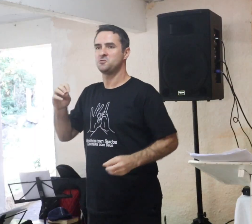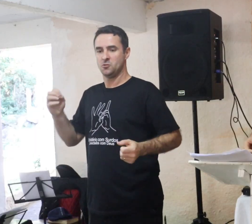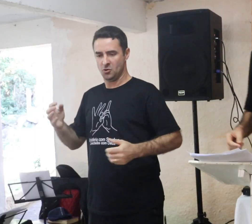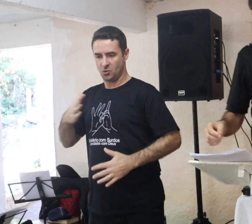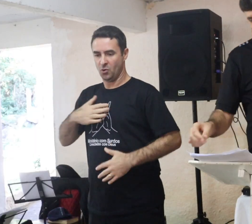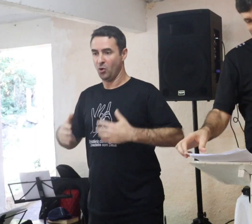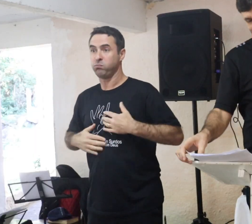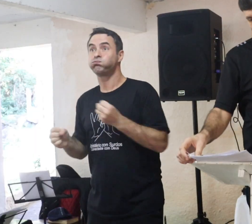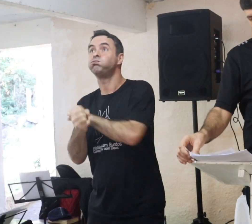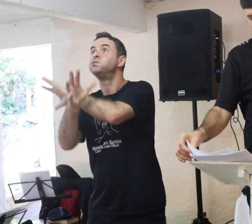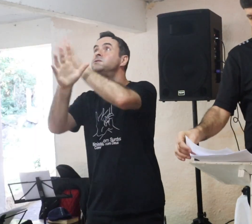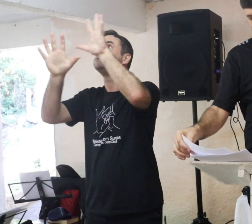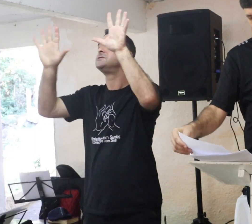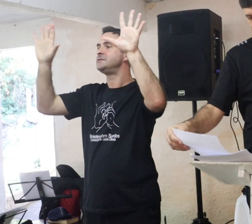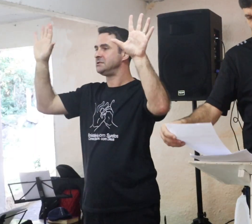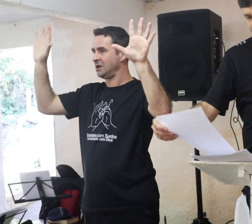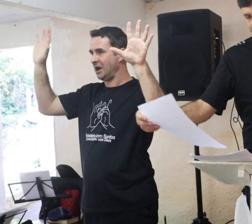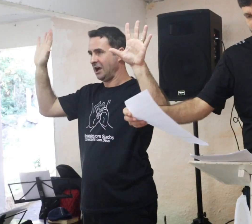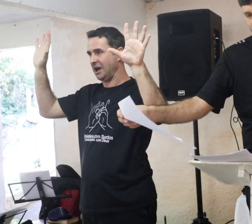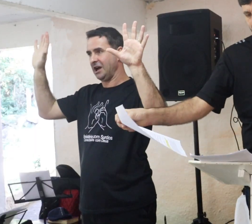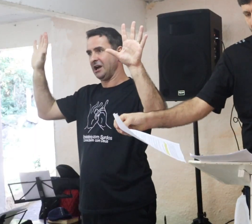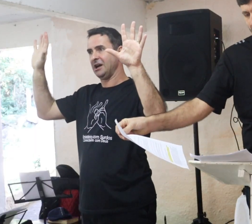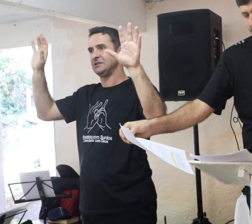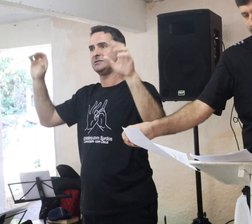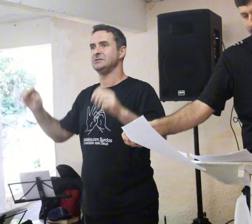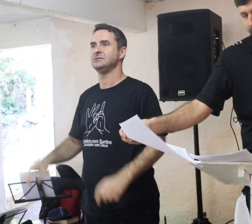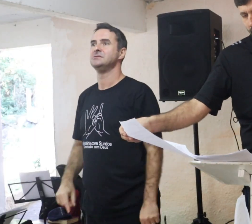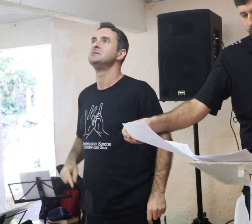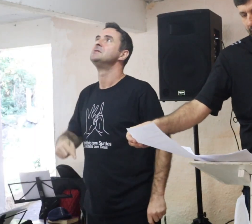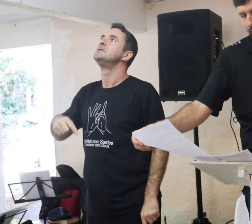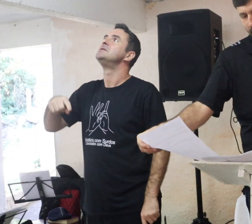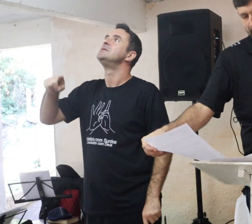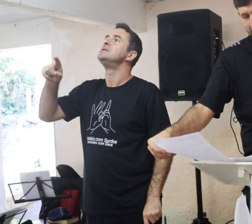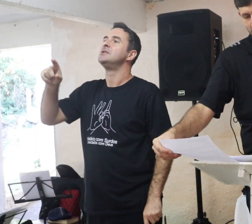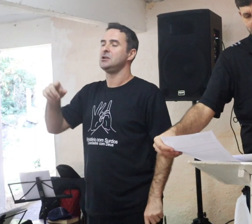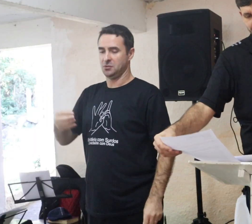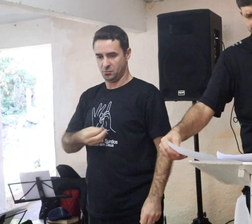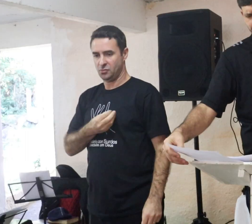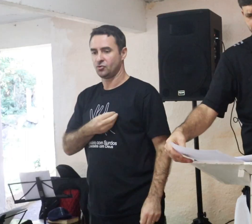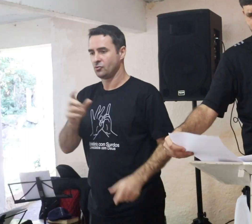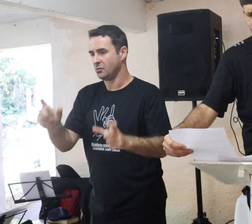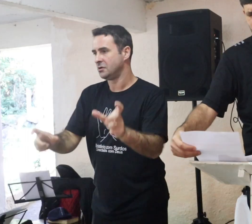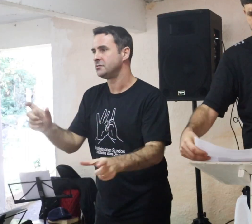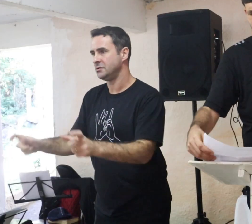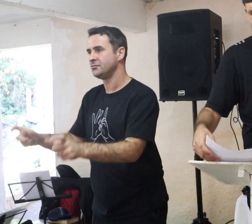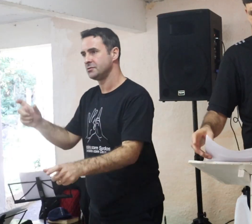glorificados. E depois, então, aqueles que estiverem vivos naquela ocasião,